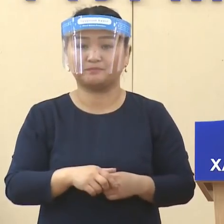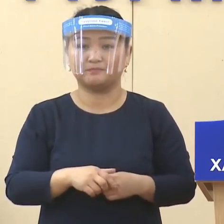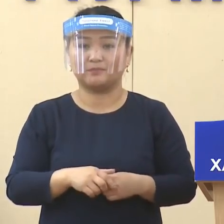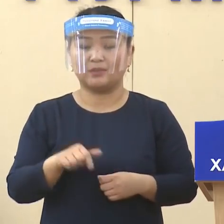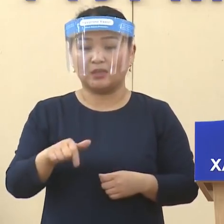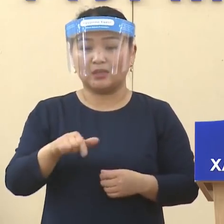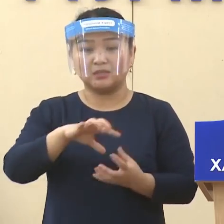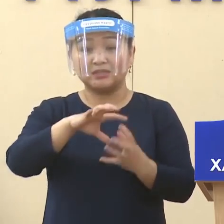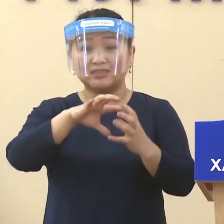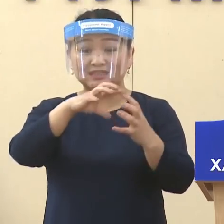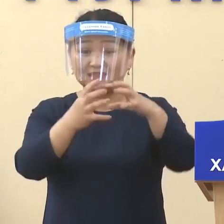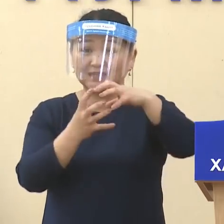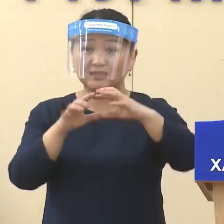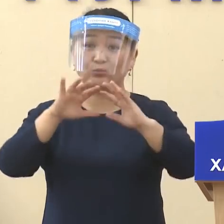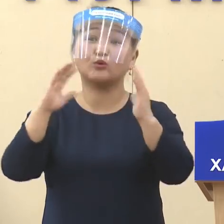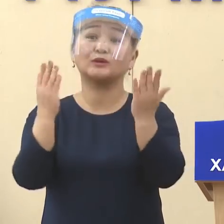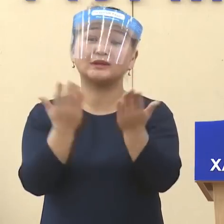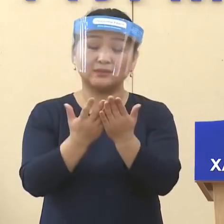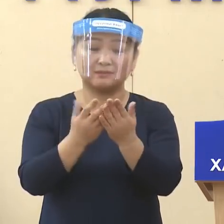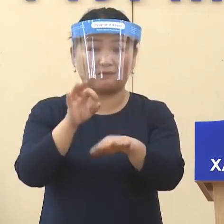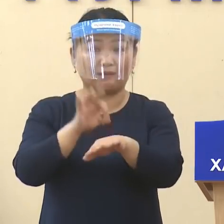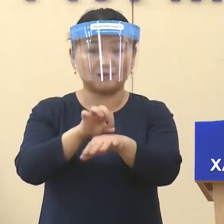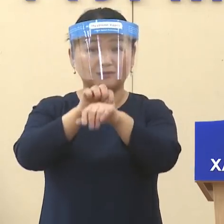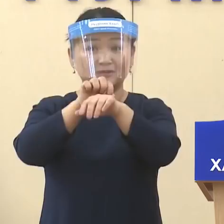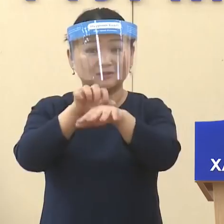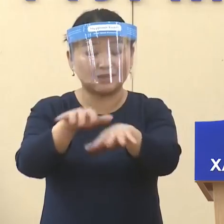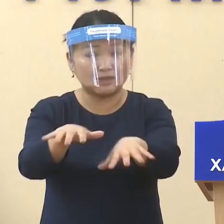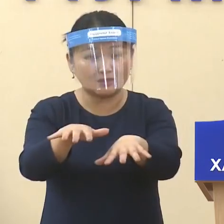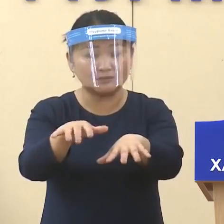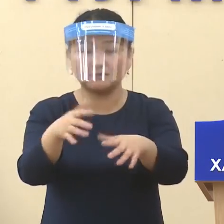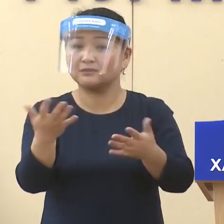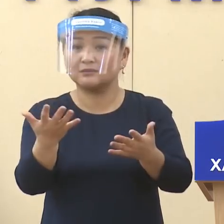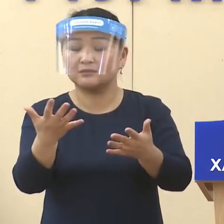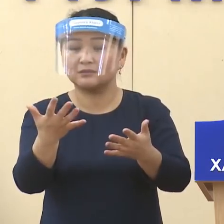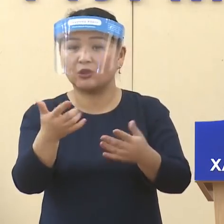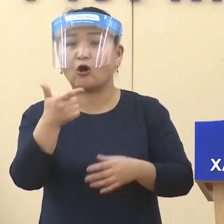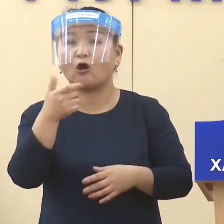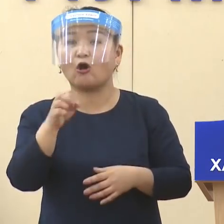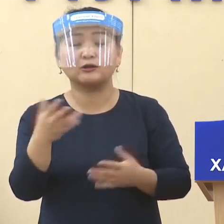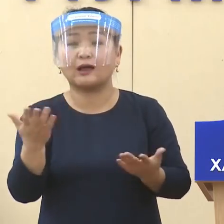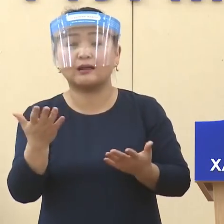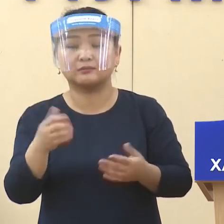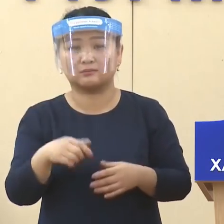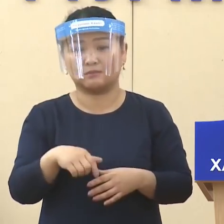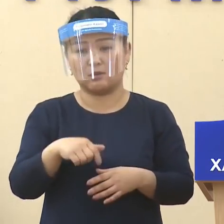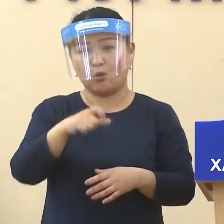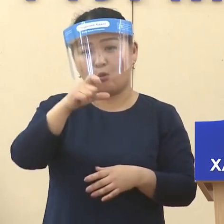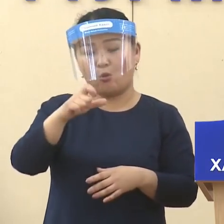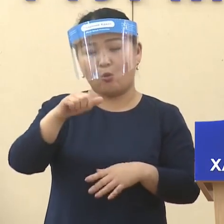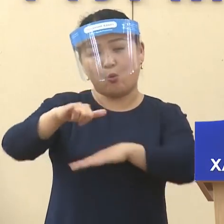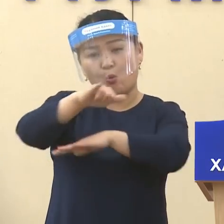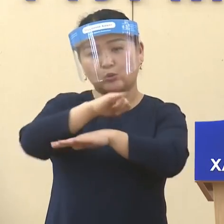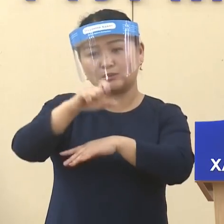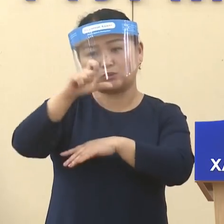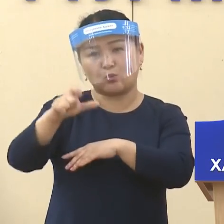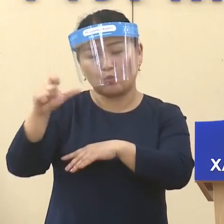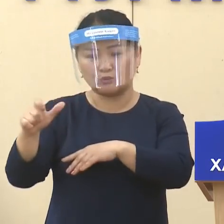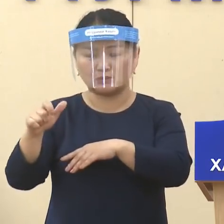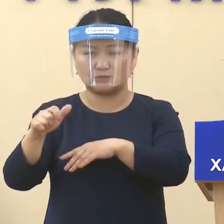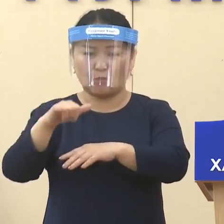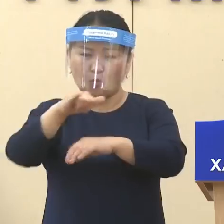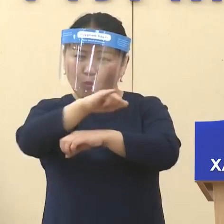нь бол дэлхийн нийт талдвар тарж байгаа тараадаг нэг гол асуудал бол энэ улс орон бүрийн зан заншлын